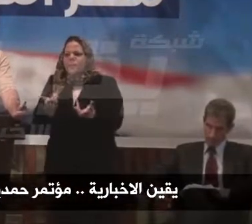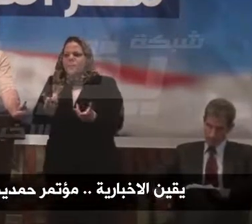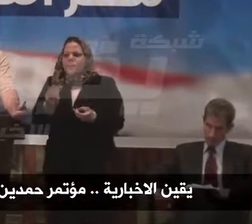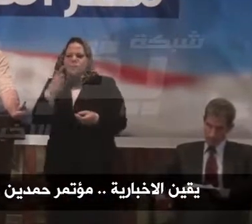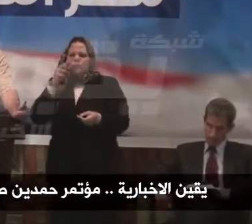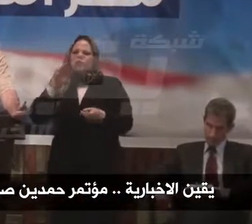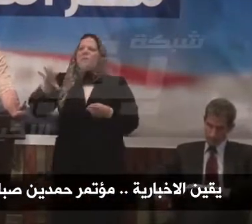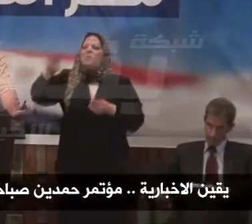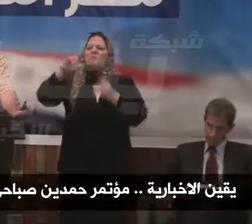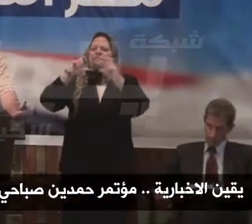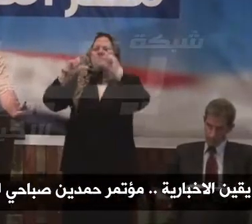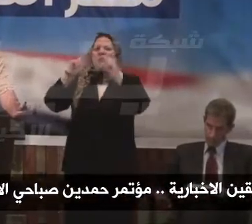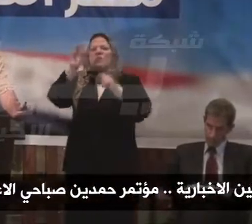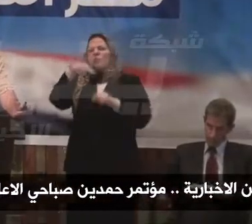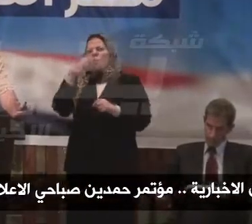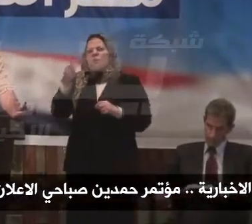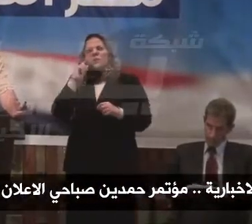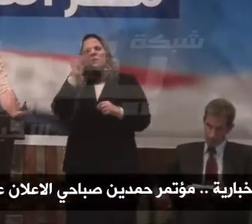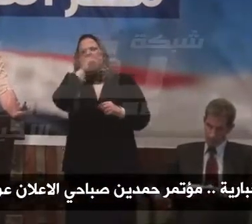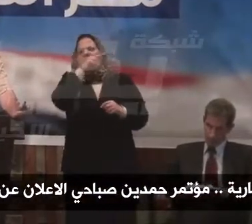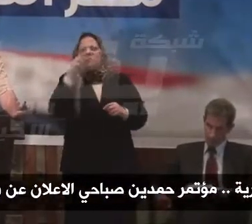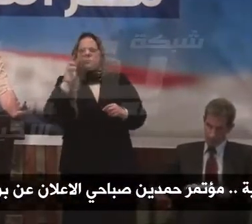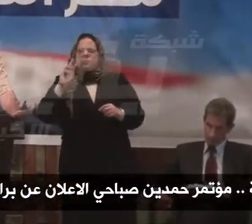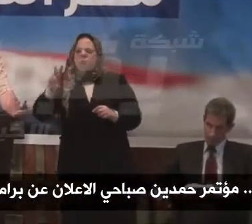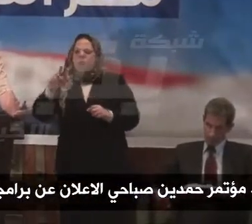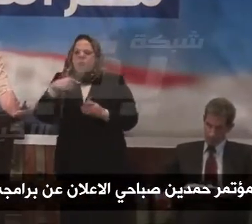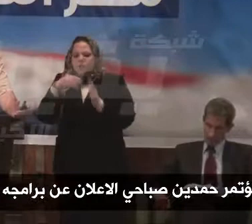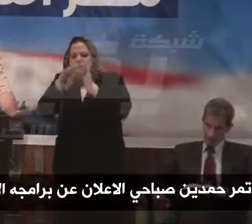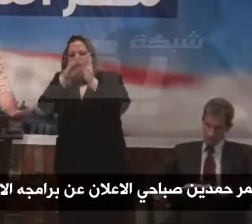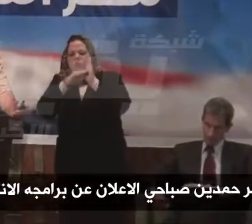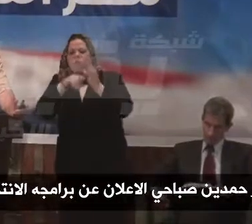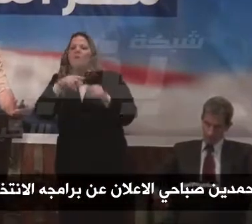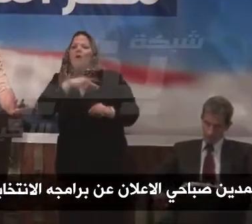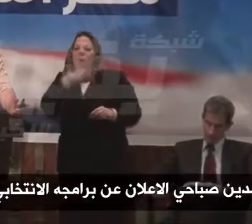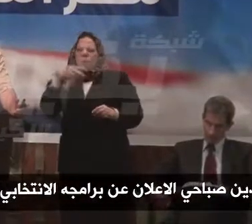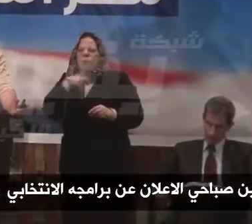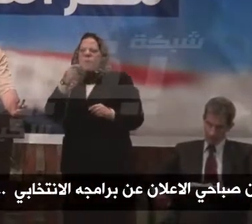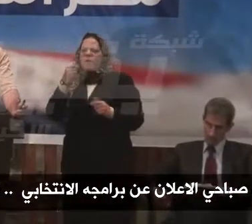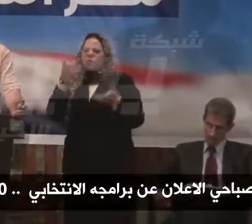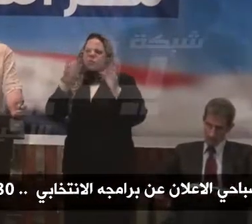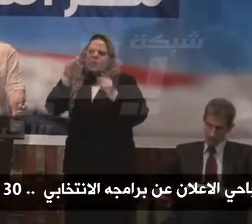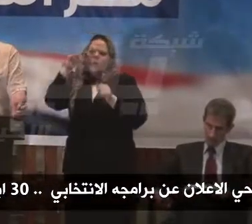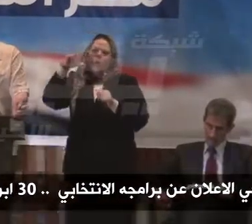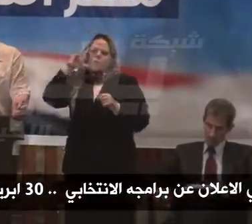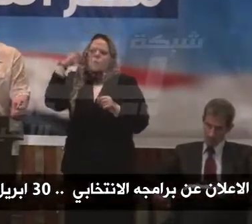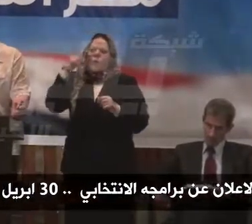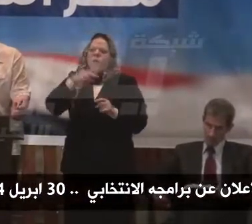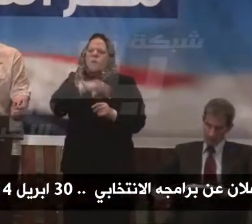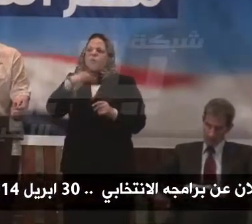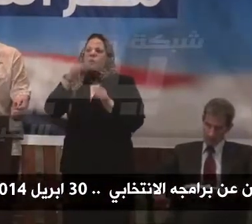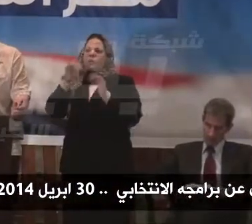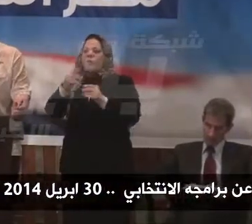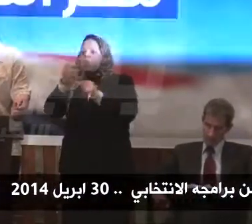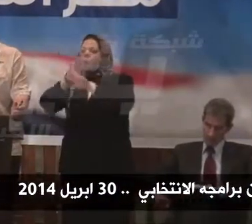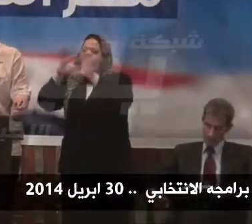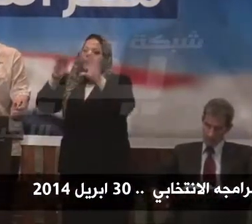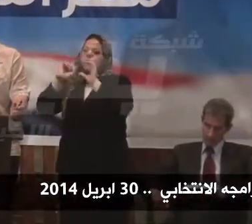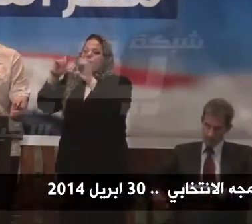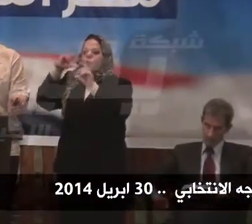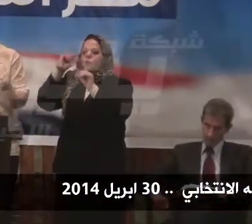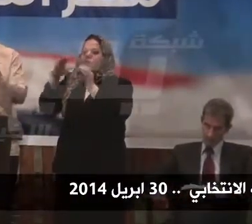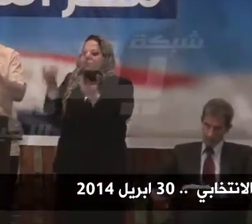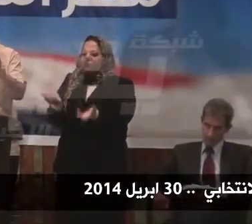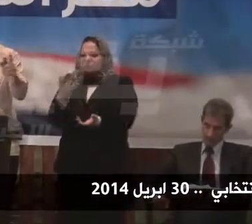والبنك المركزي السويسري اعلنوا ان لديهم مسروقات تخص نظام مبارك، الا ان نظام مبارك بالكامل يخرج